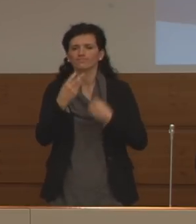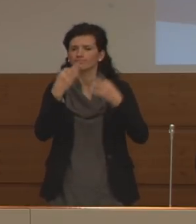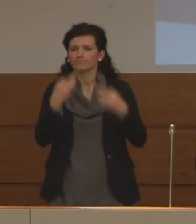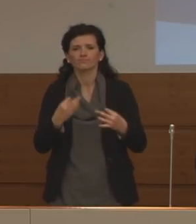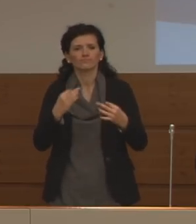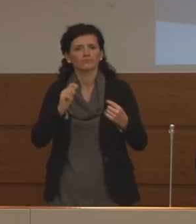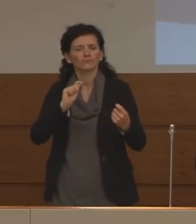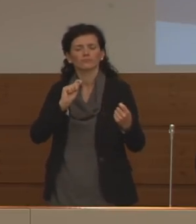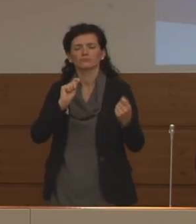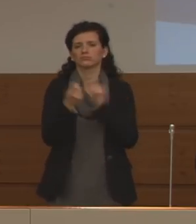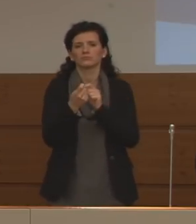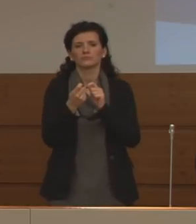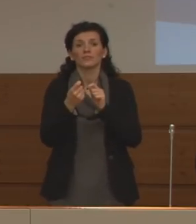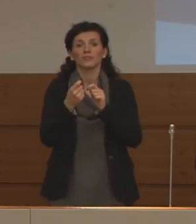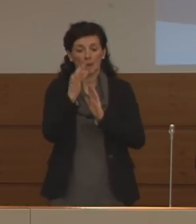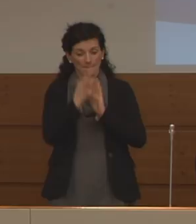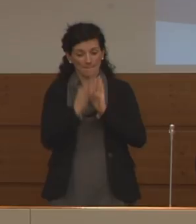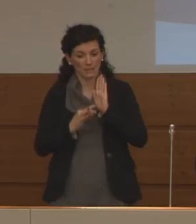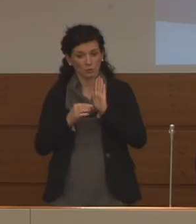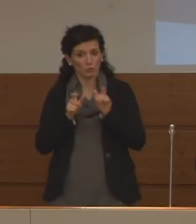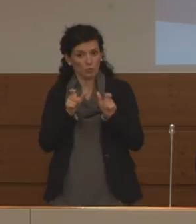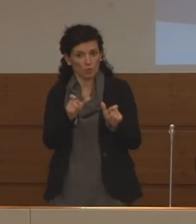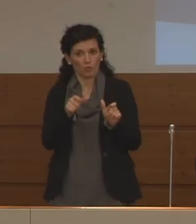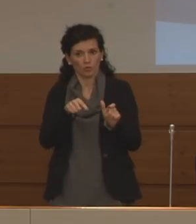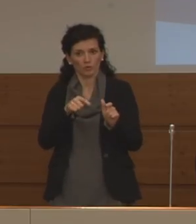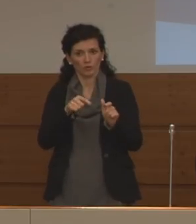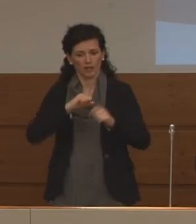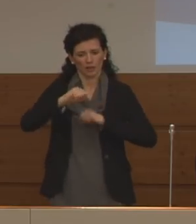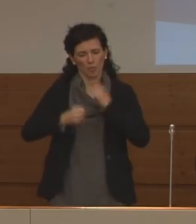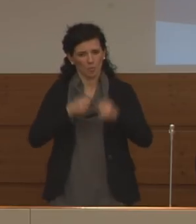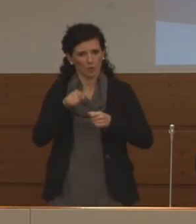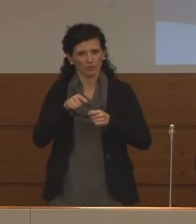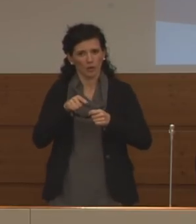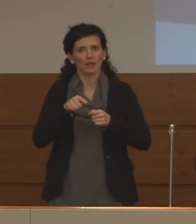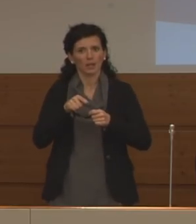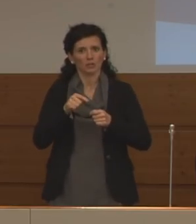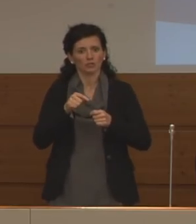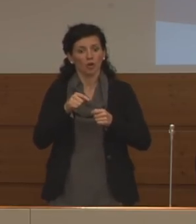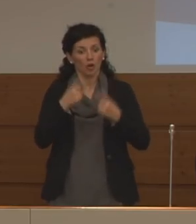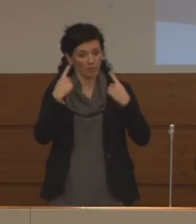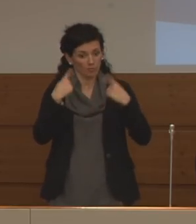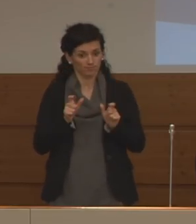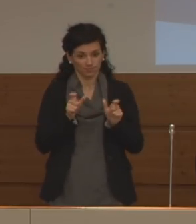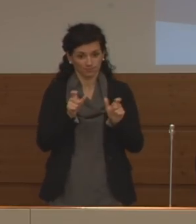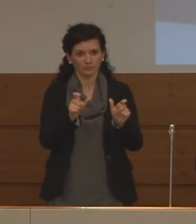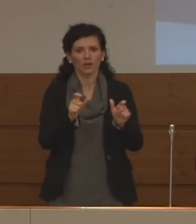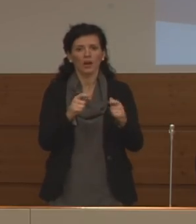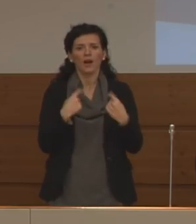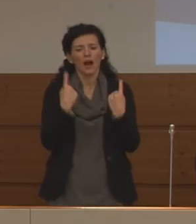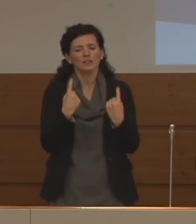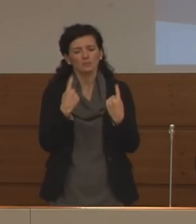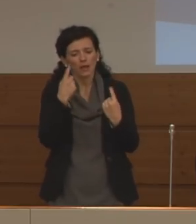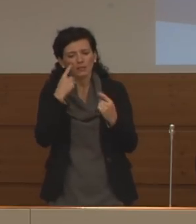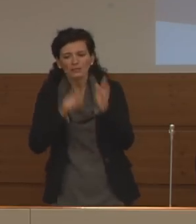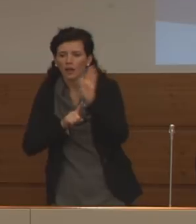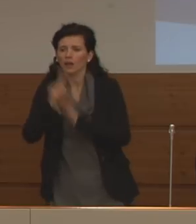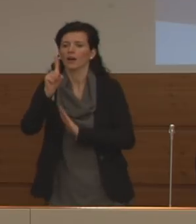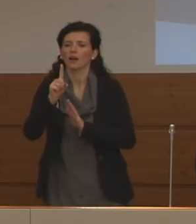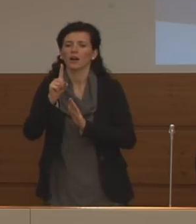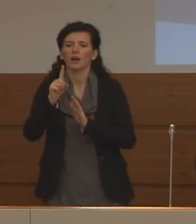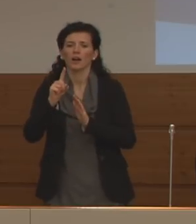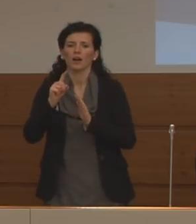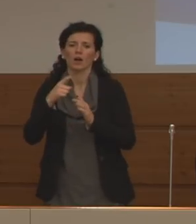quella che l'efficacia delle misure di contenimento che sono state intraprese e allora proprio su questo